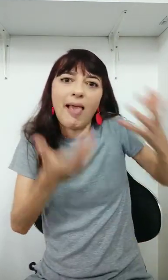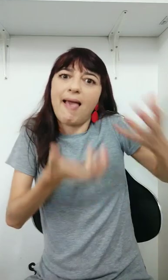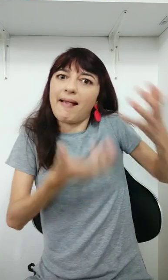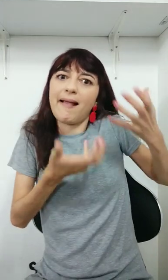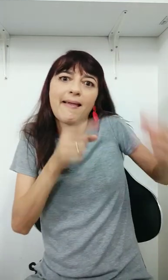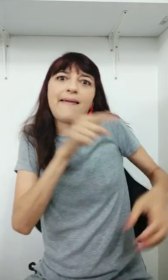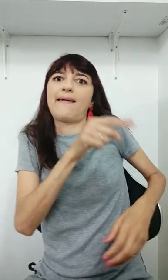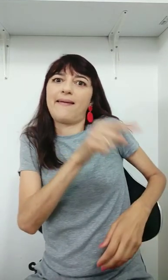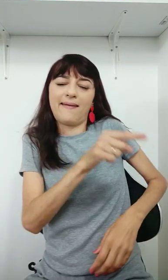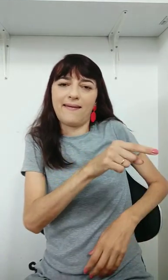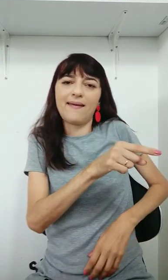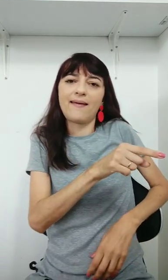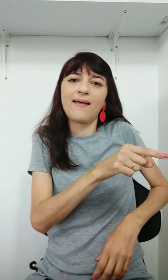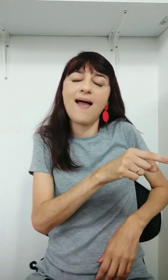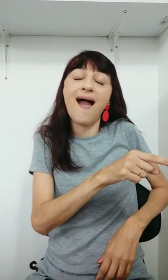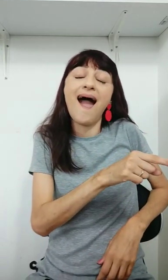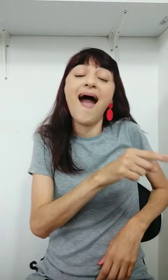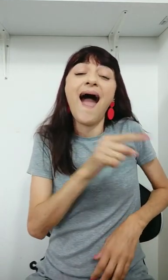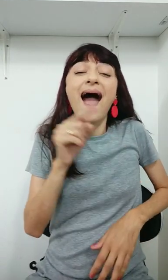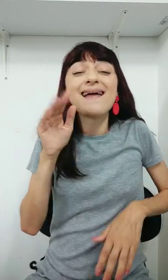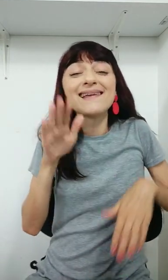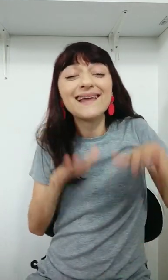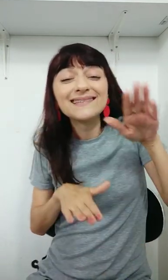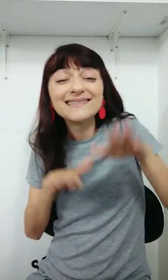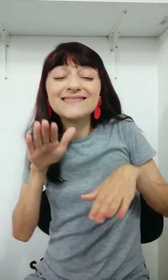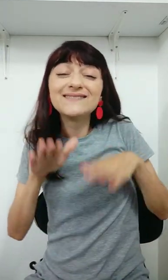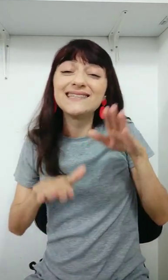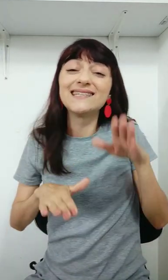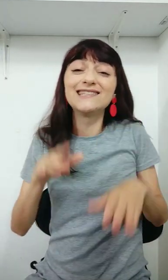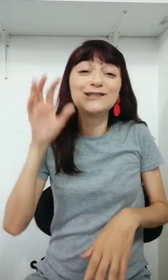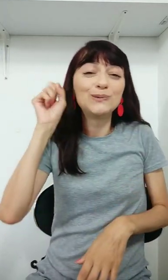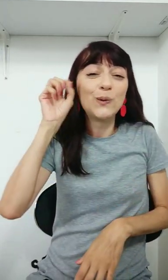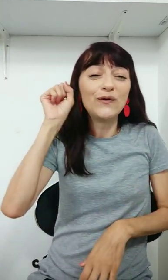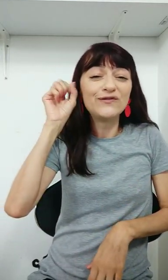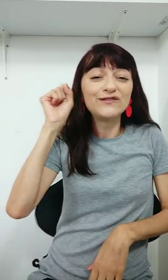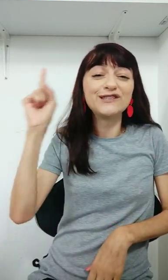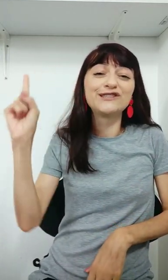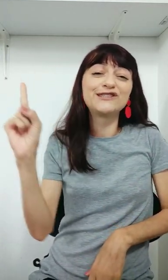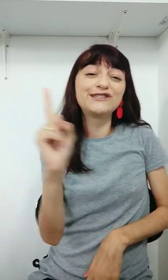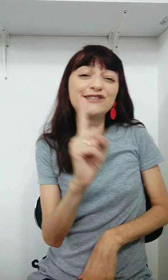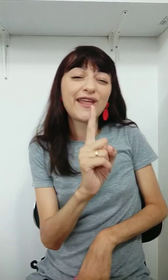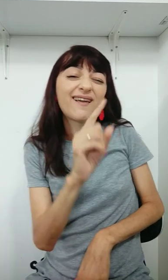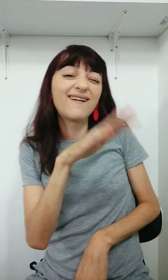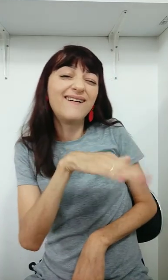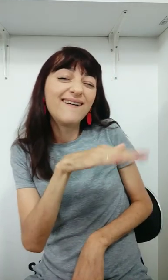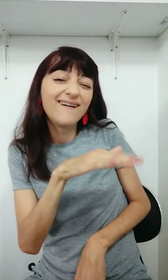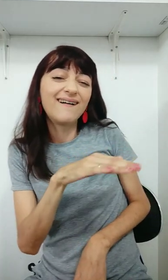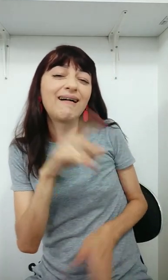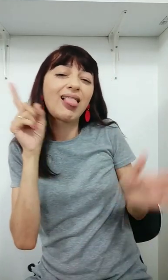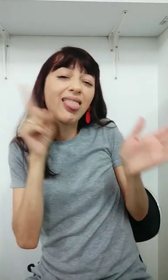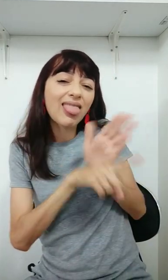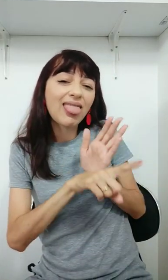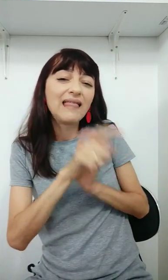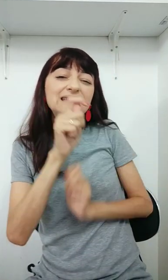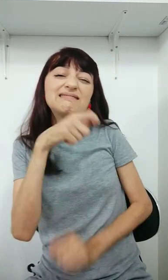quer conversar com os surdos, pôr o papo em dia, conversar sobre tudo aquilo que ele não conseguiu conversar, porque a semana inteira, às vezes, ele